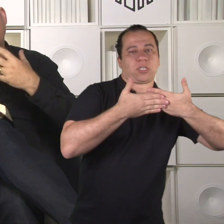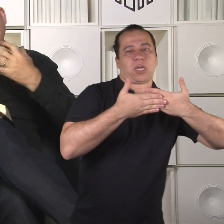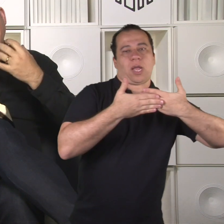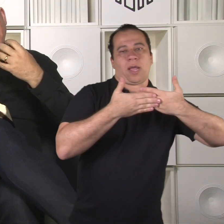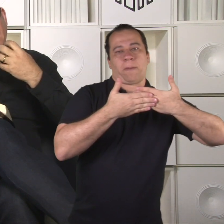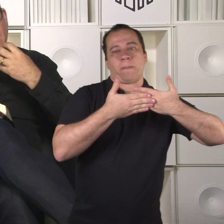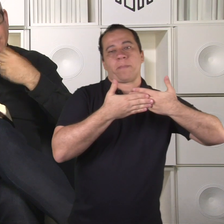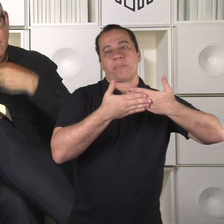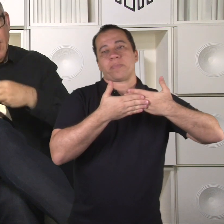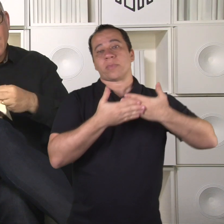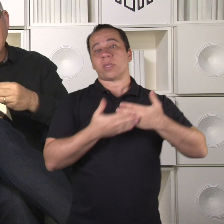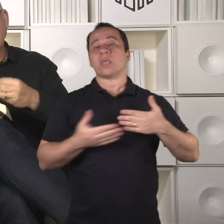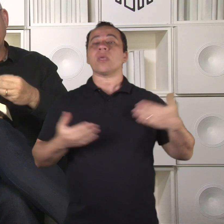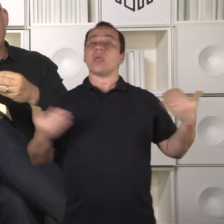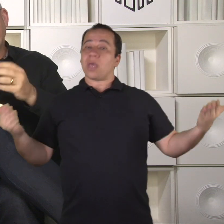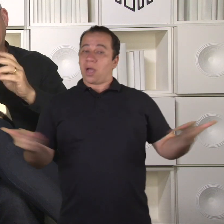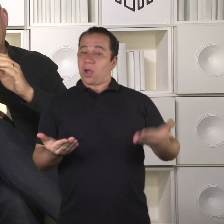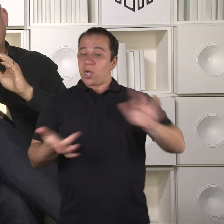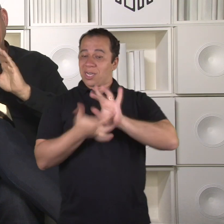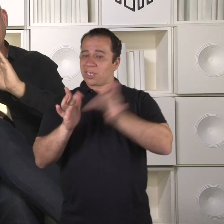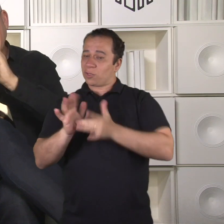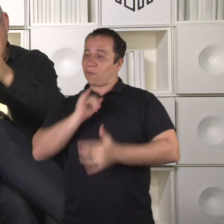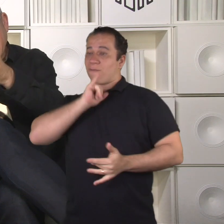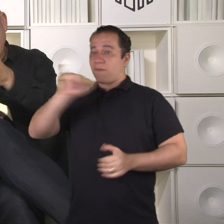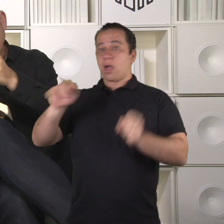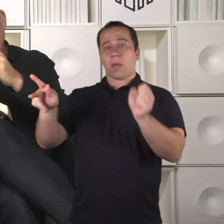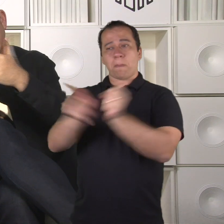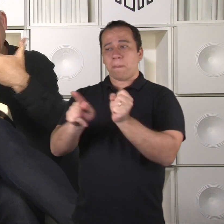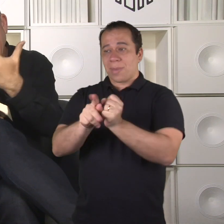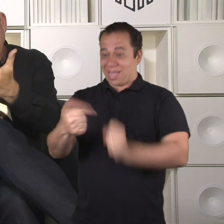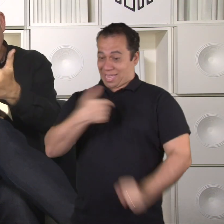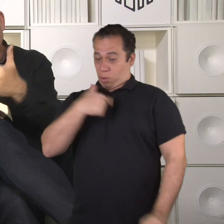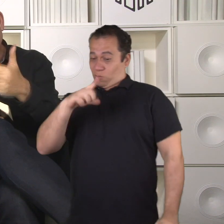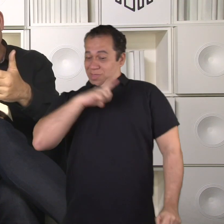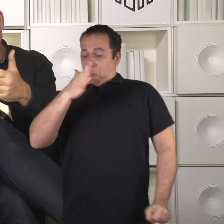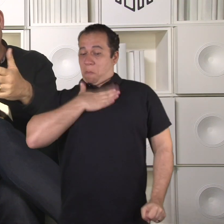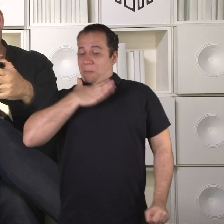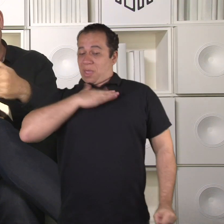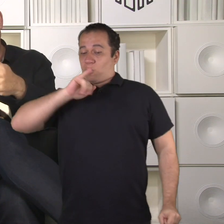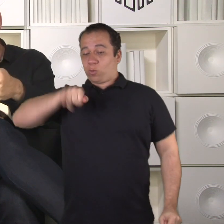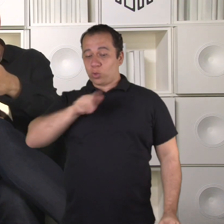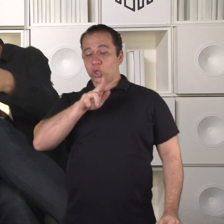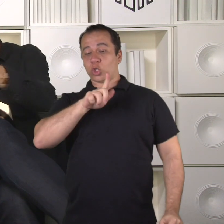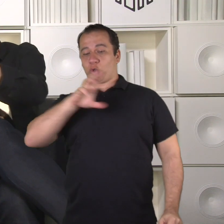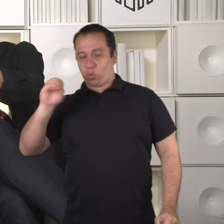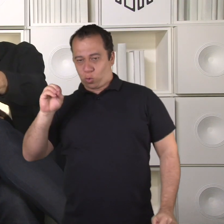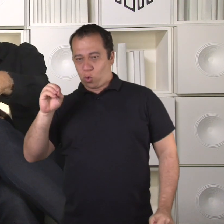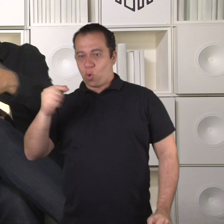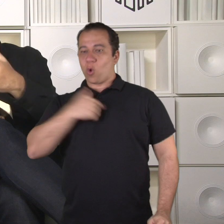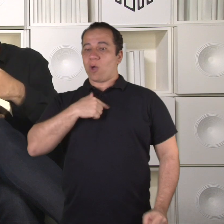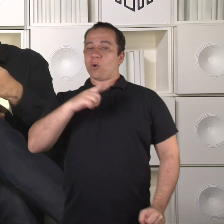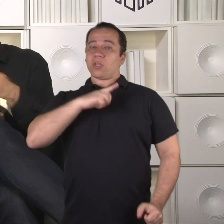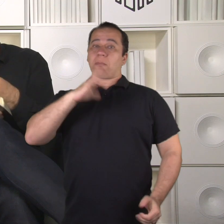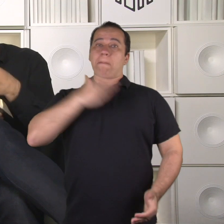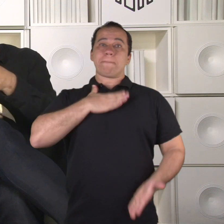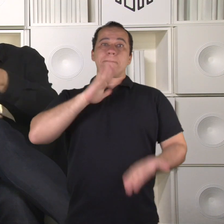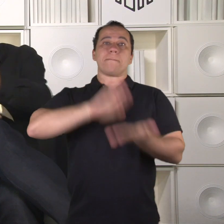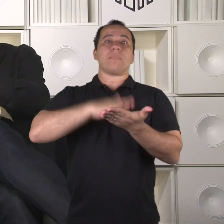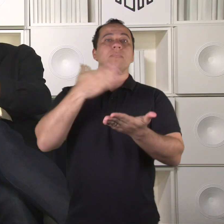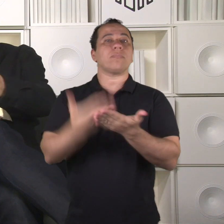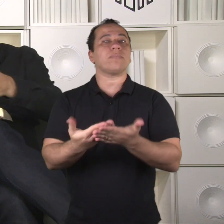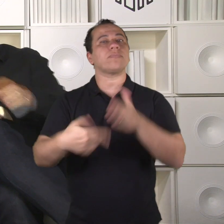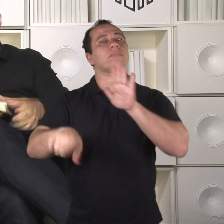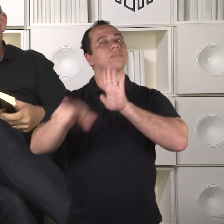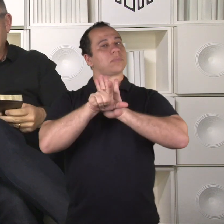eu tenho uma interpretação da lei, e a igreja, a minha igreja também vai ter essa autoridade, a igreja também vai ter